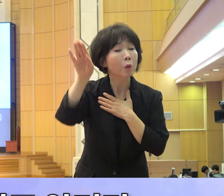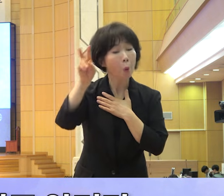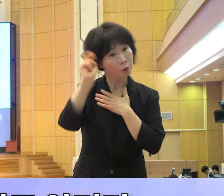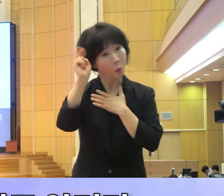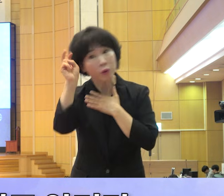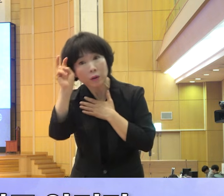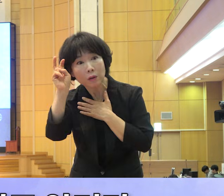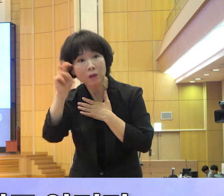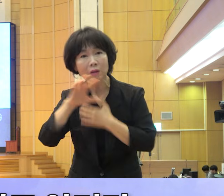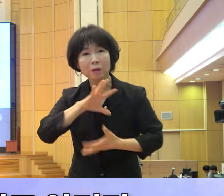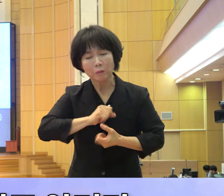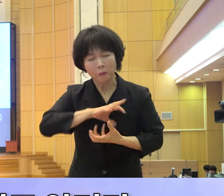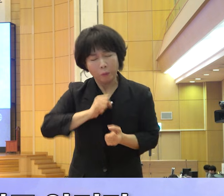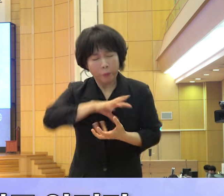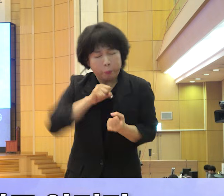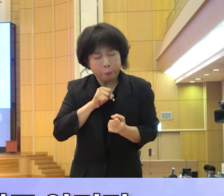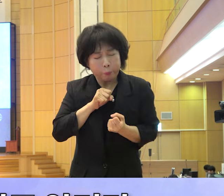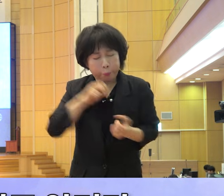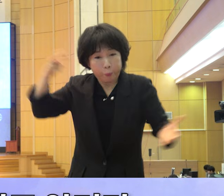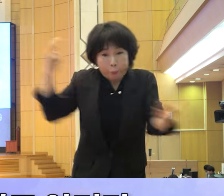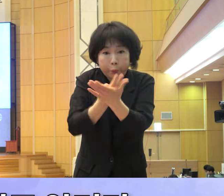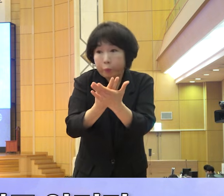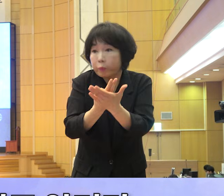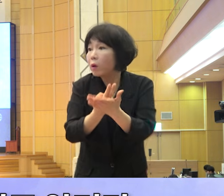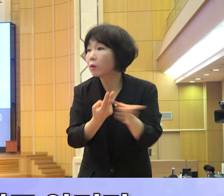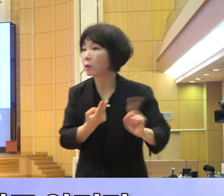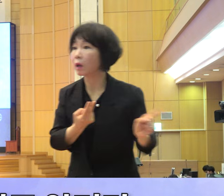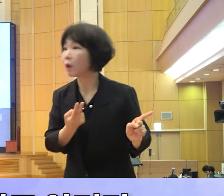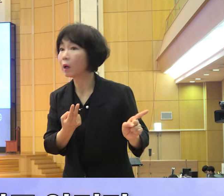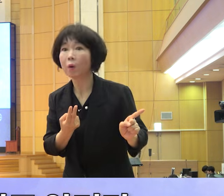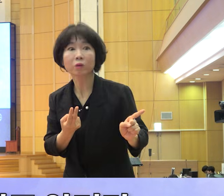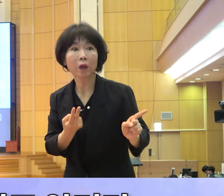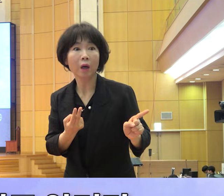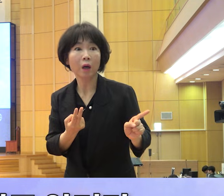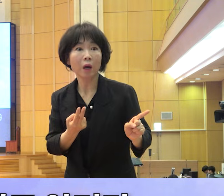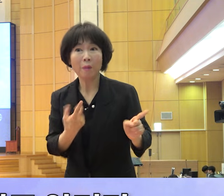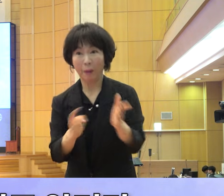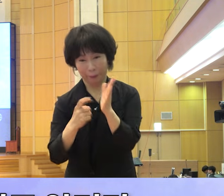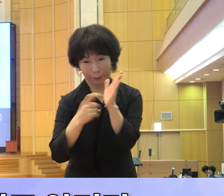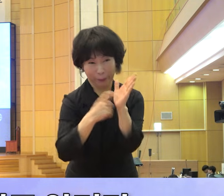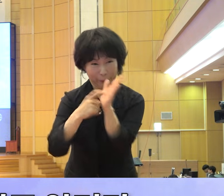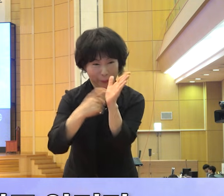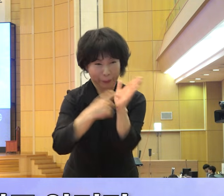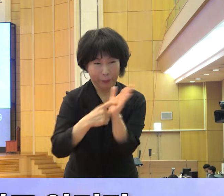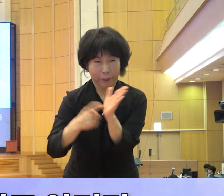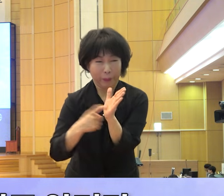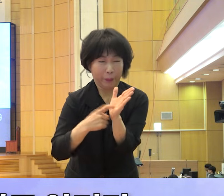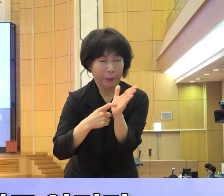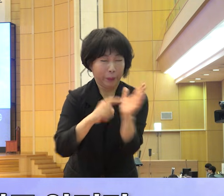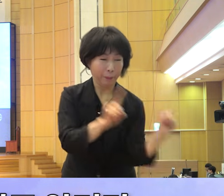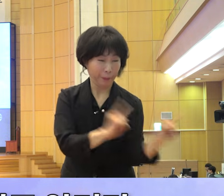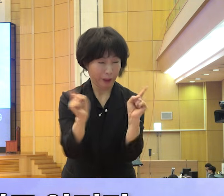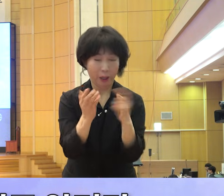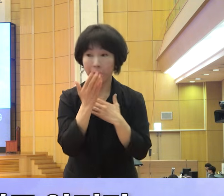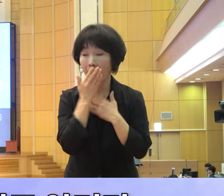혹이라도 그런 문제가 다가왔을 때 여러분 죽지 않고 응급 처리할 수 있는